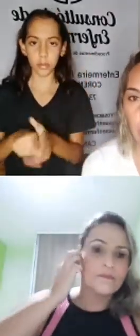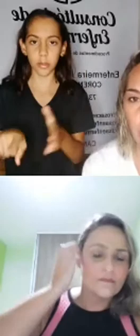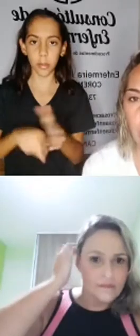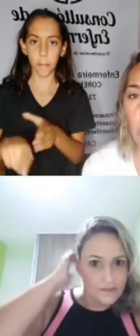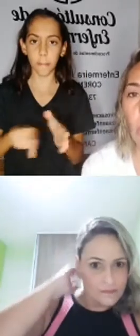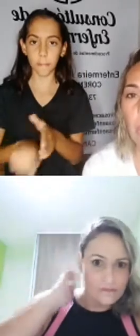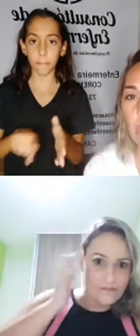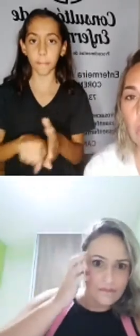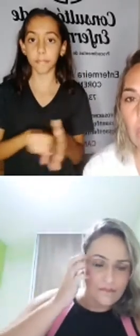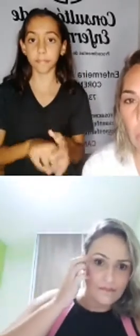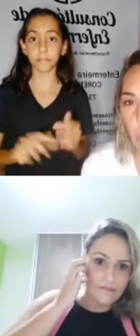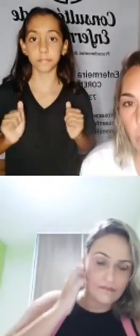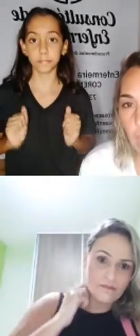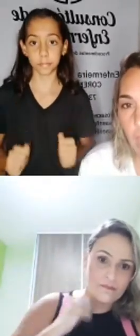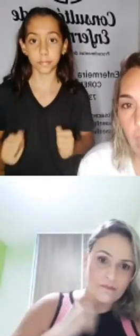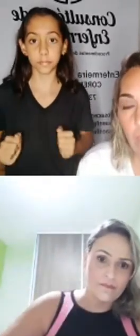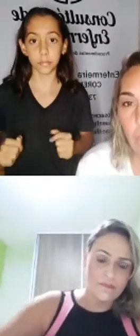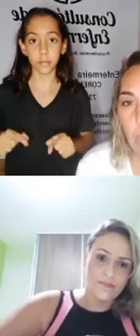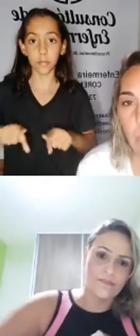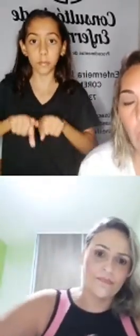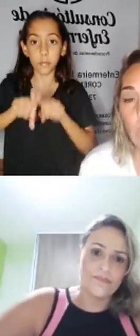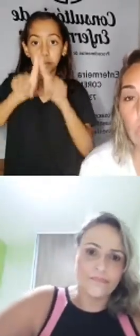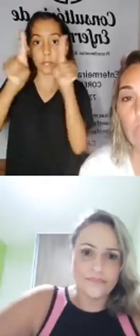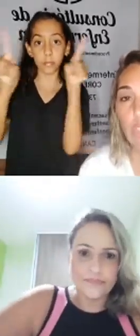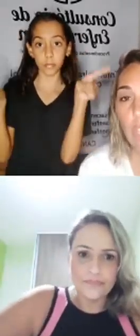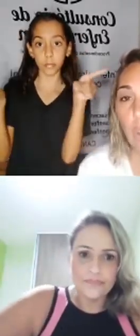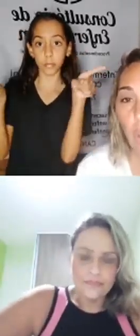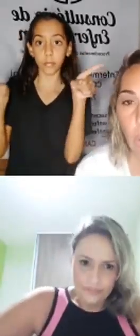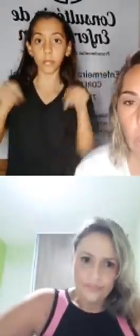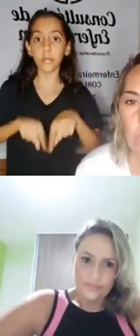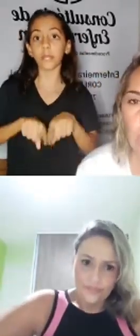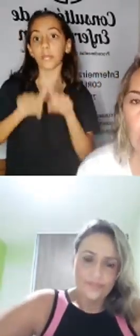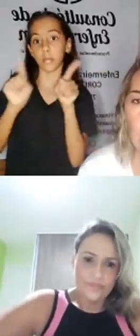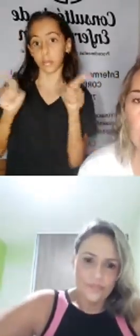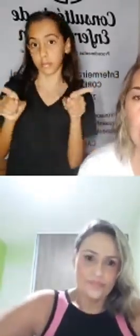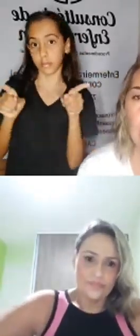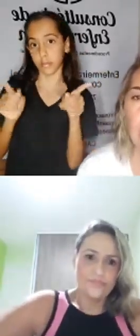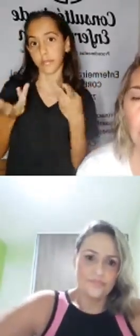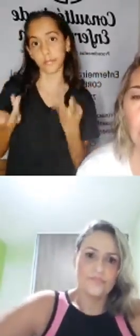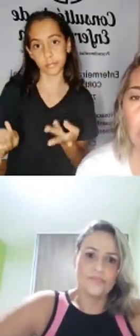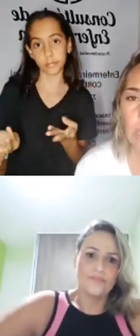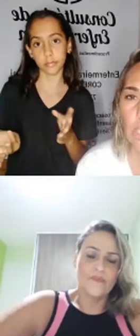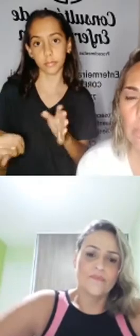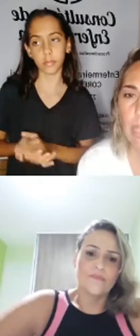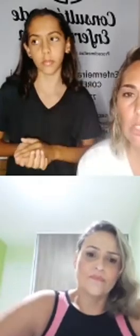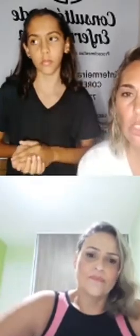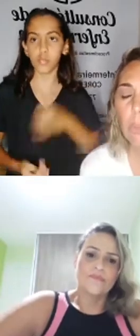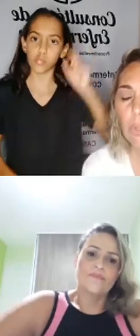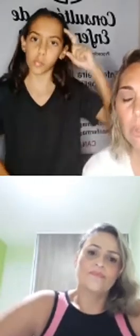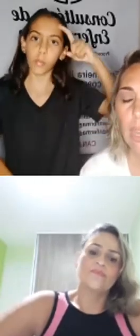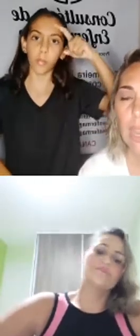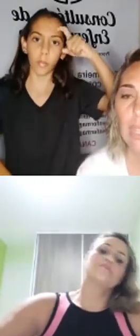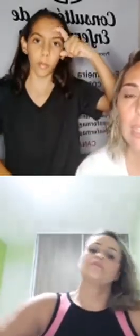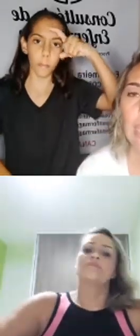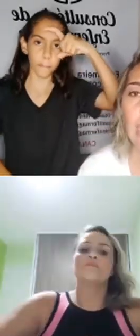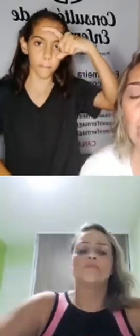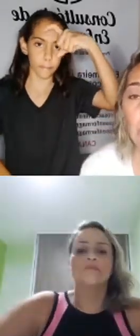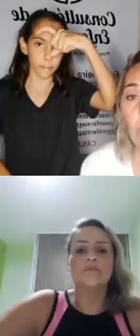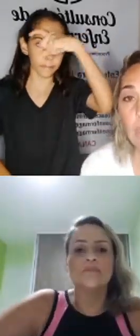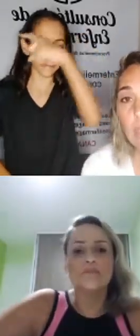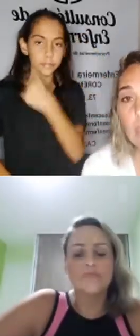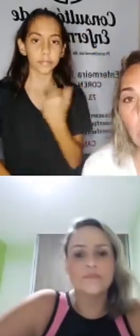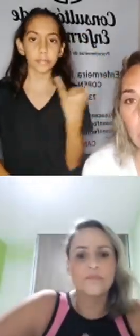devo ir? Que momento eu devo procurar uma consulta ginecológica? Né? Importante também a gente pontuar